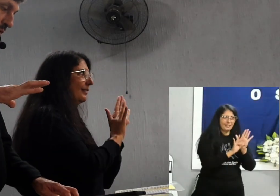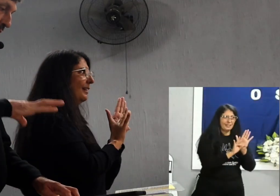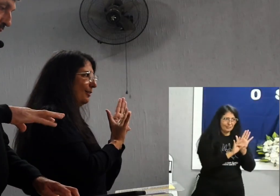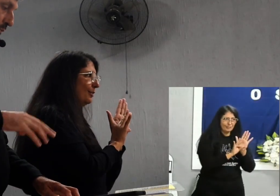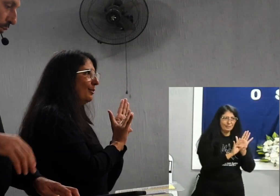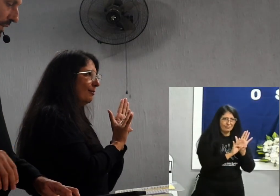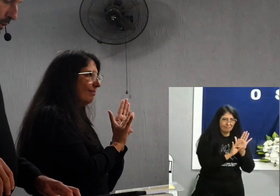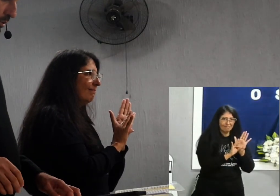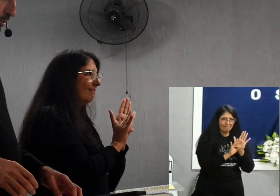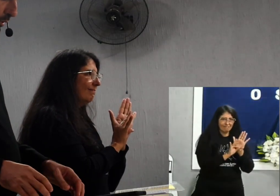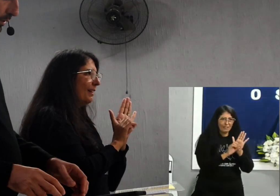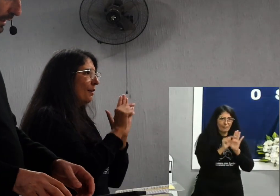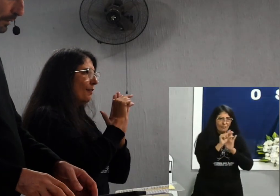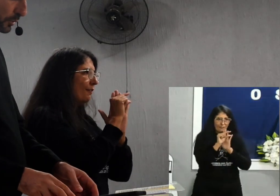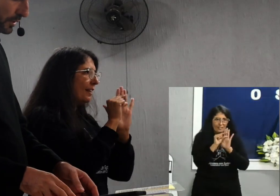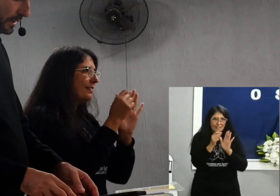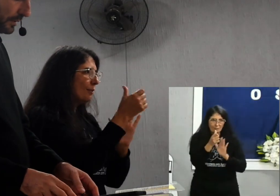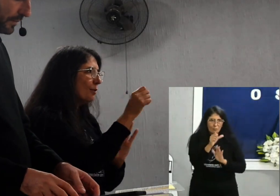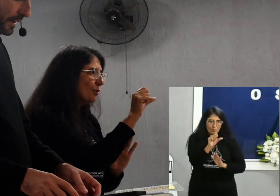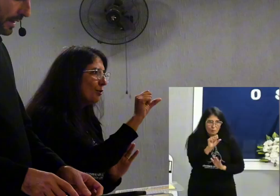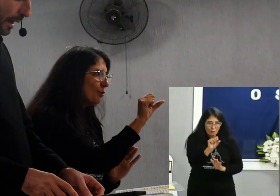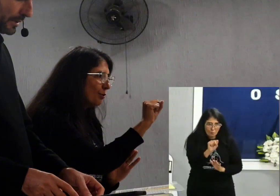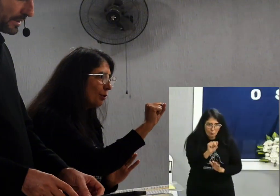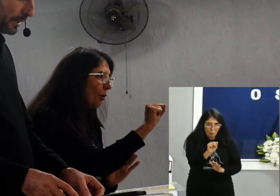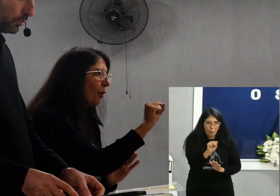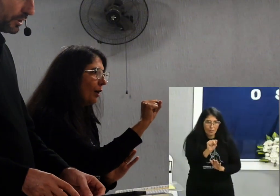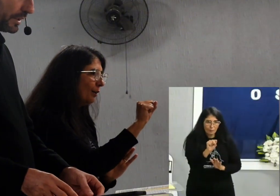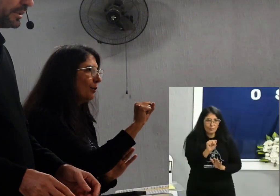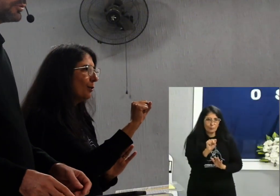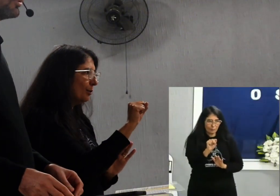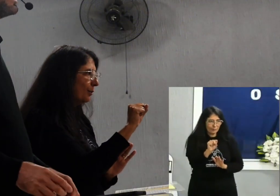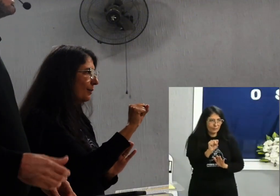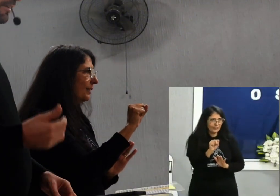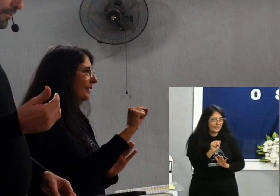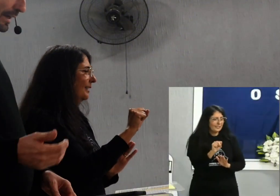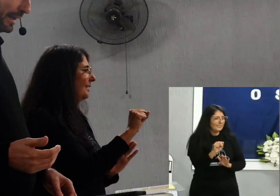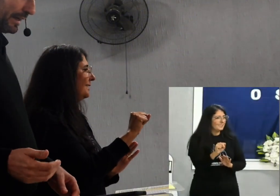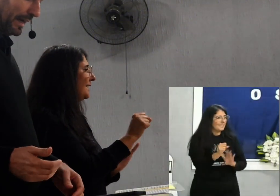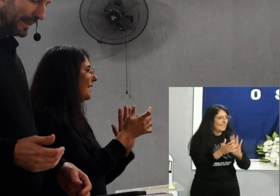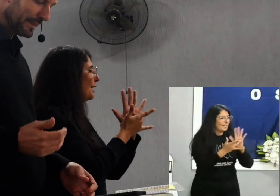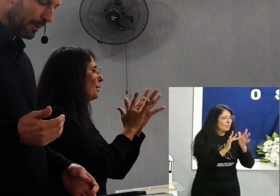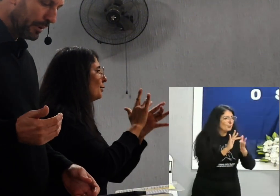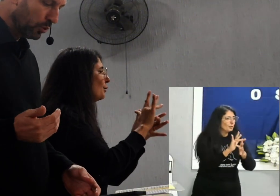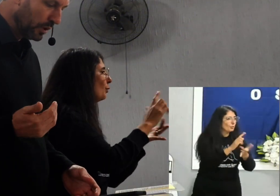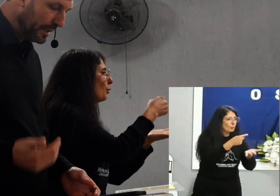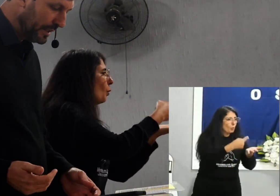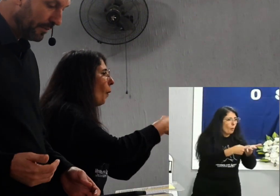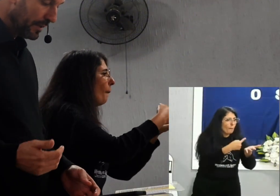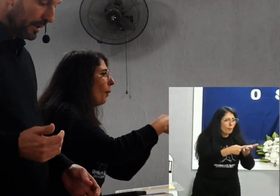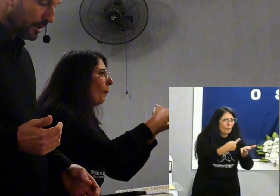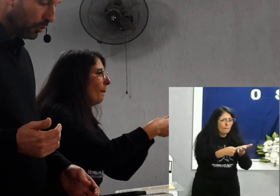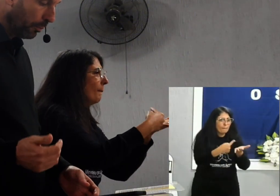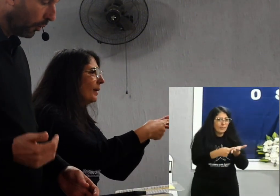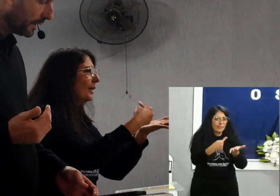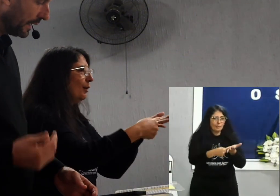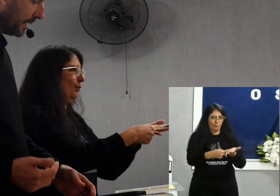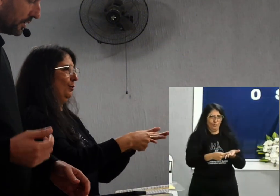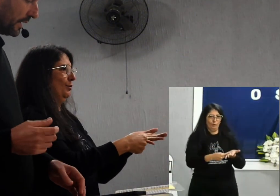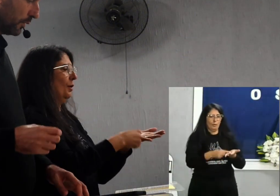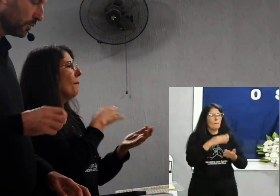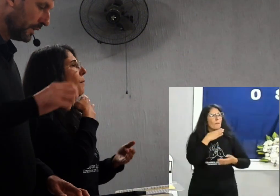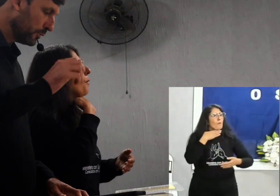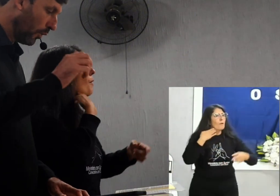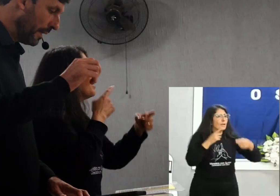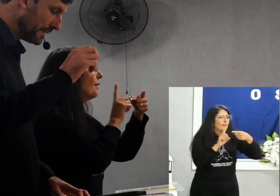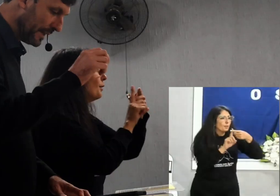Nós vemos no versículo 18 que lemos que a missão de Cristo revela a sabedoria e o poder